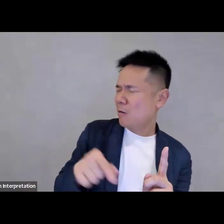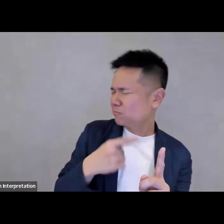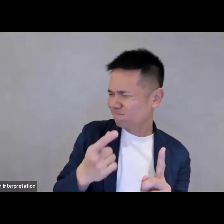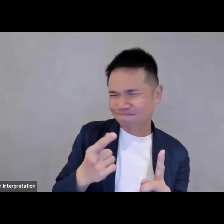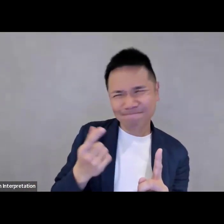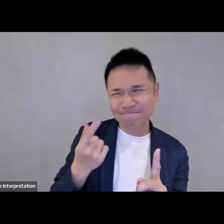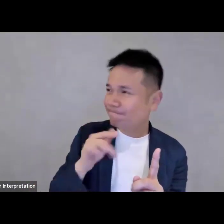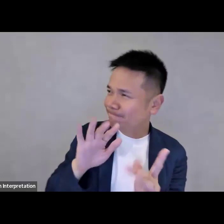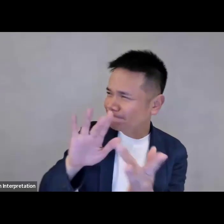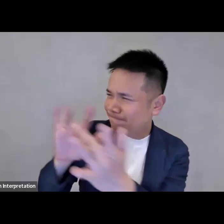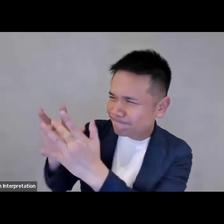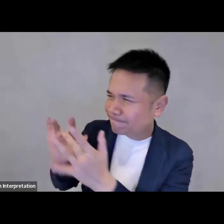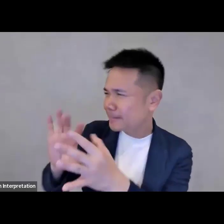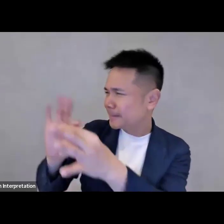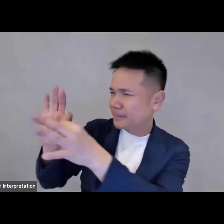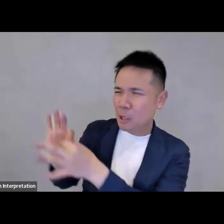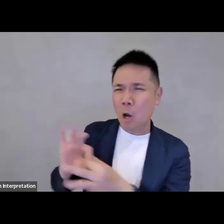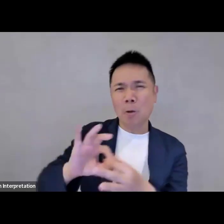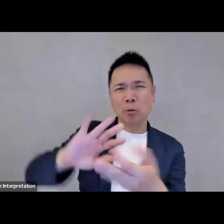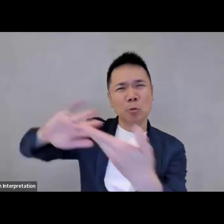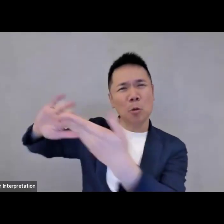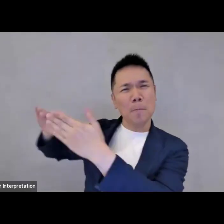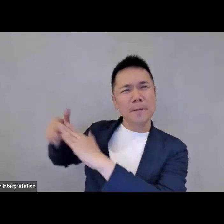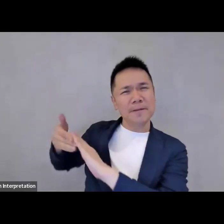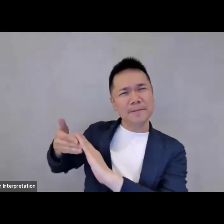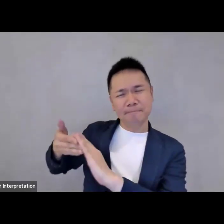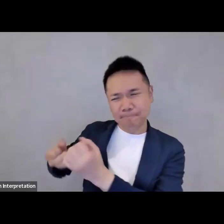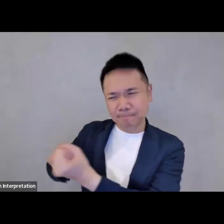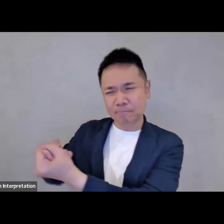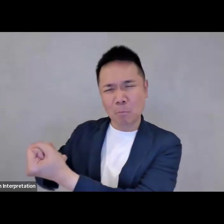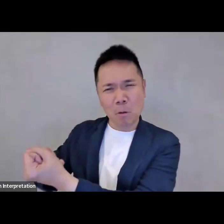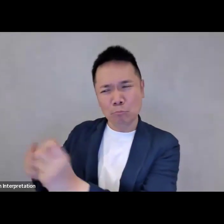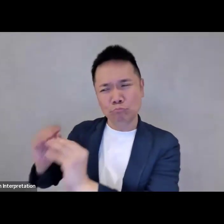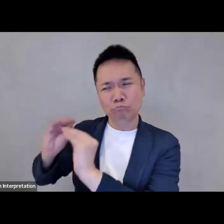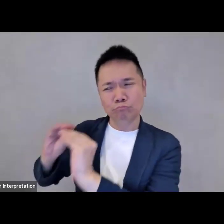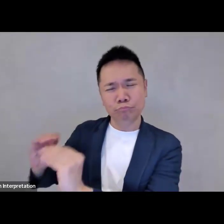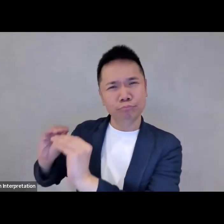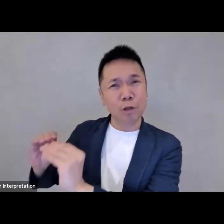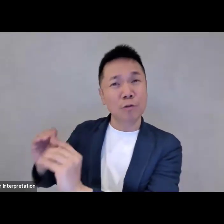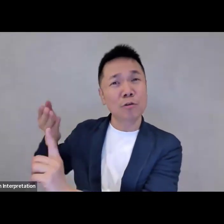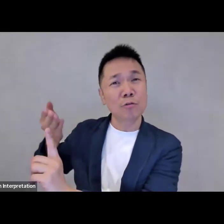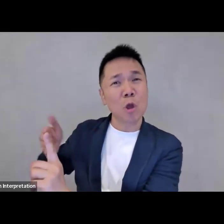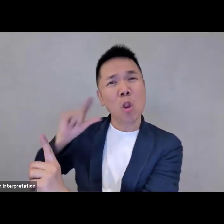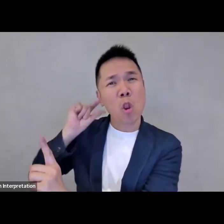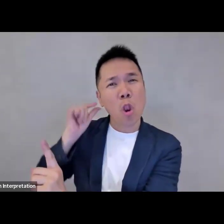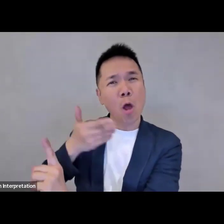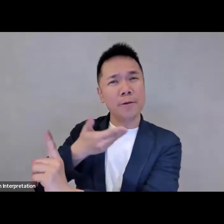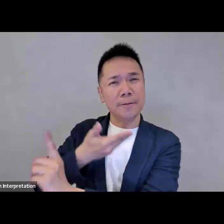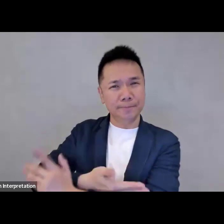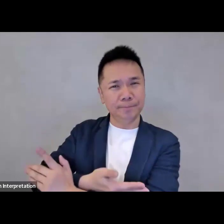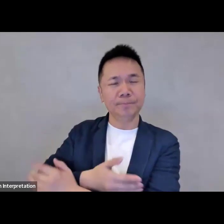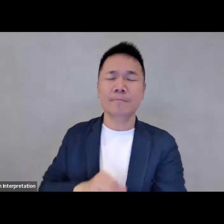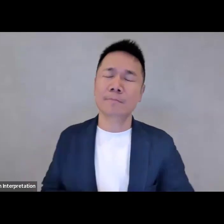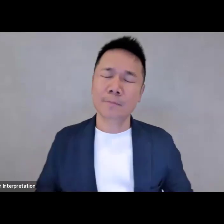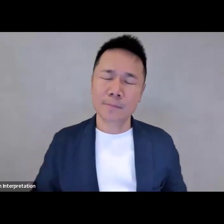我们的博士他呢是非在这个方面他也是做得非常的好。